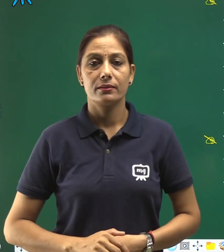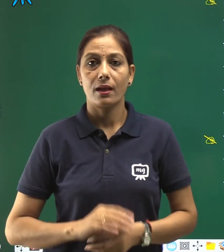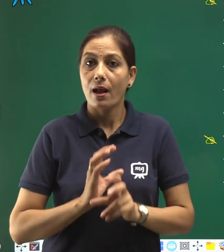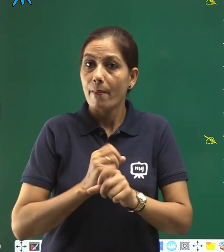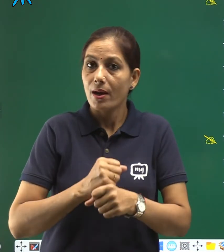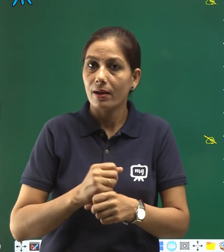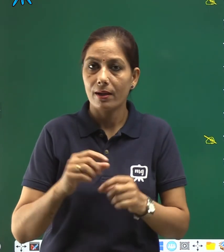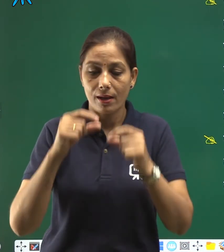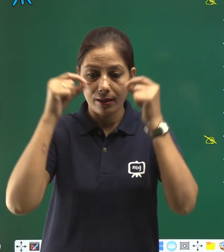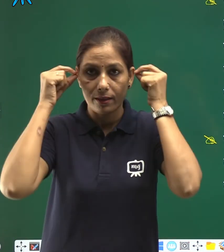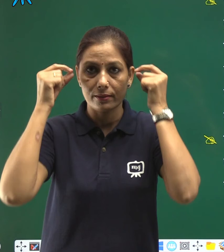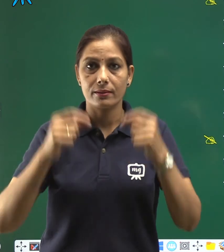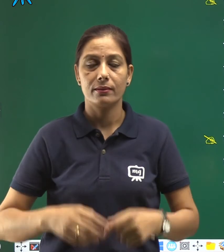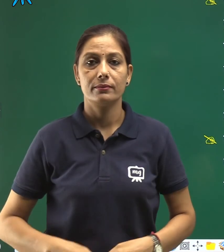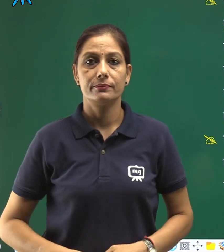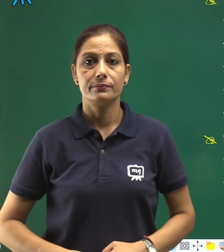बनाकर लगाया था।